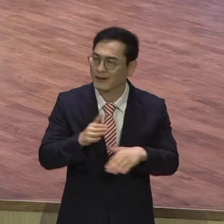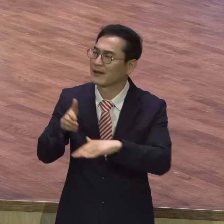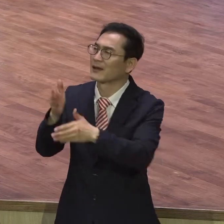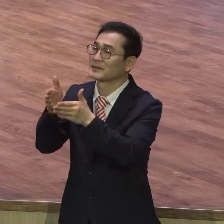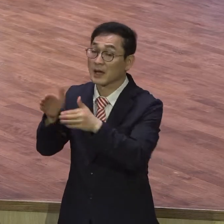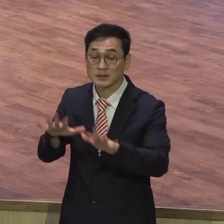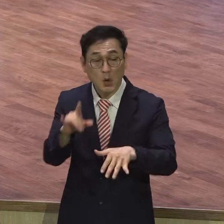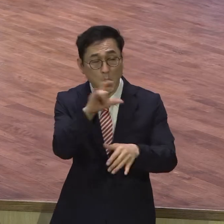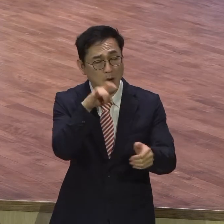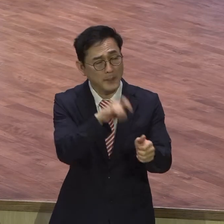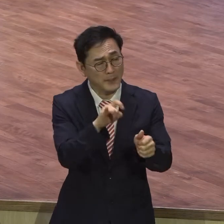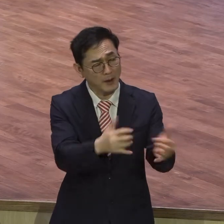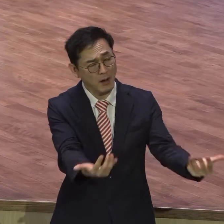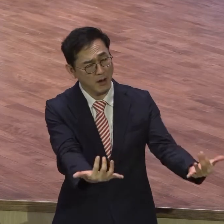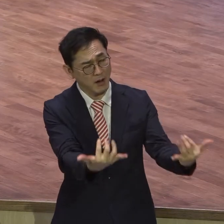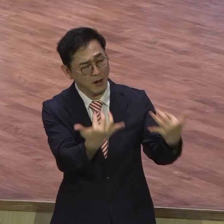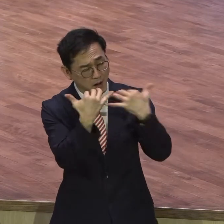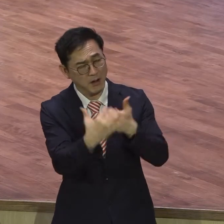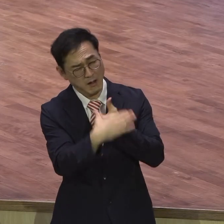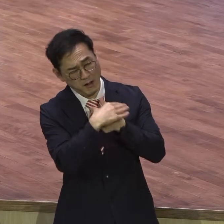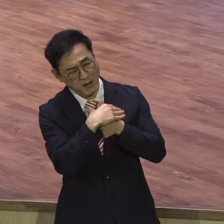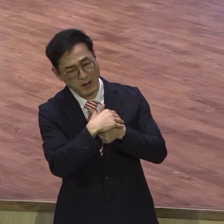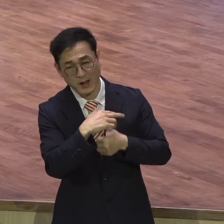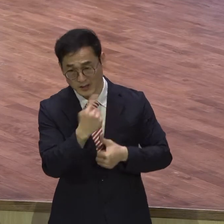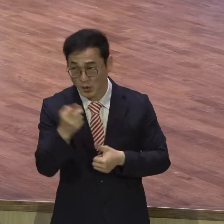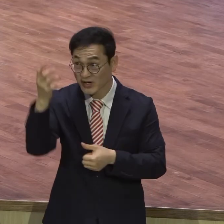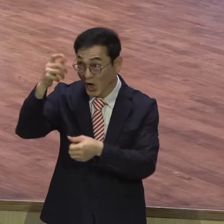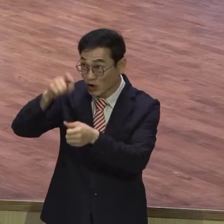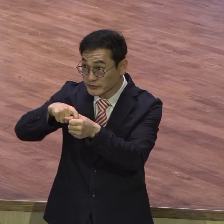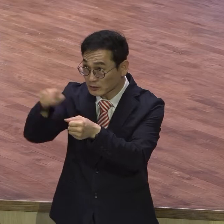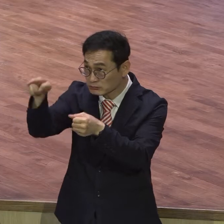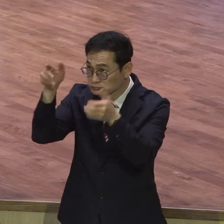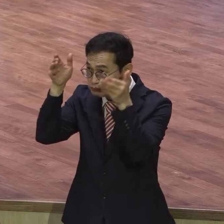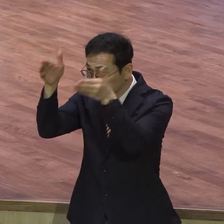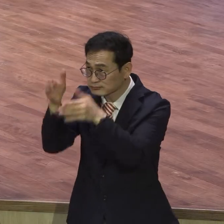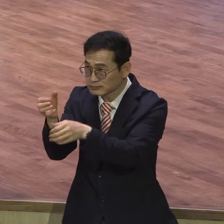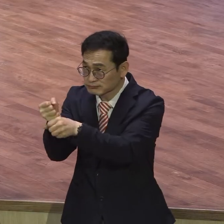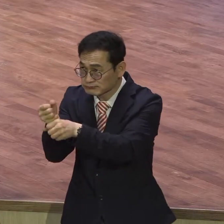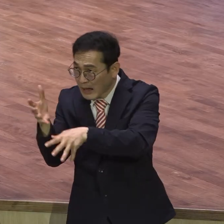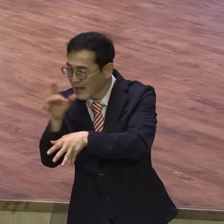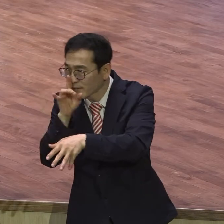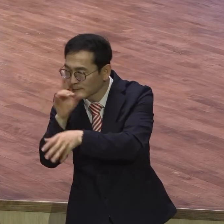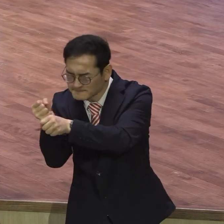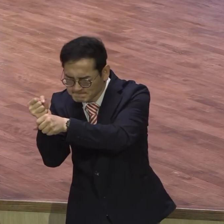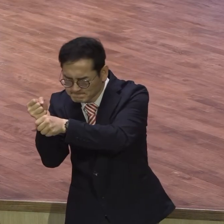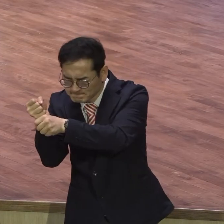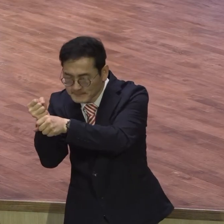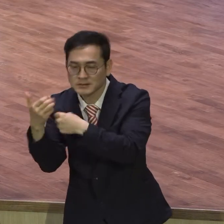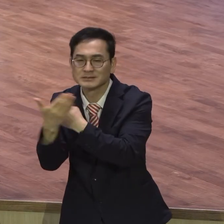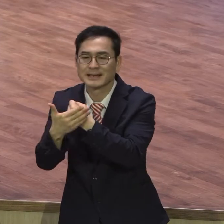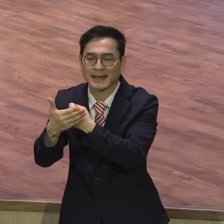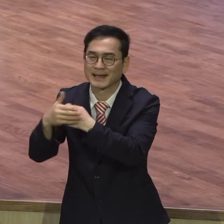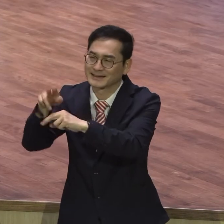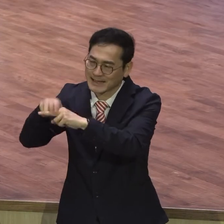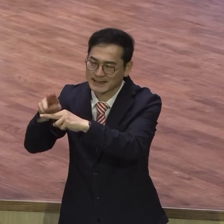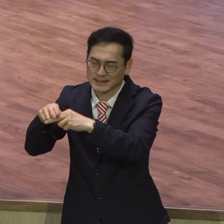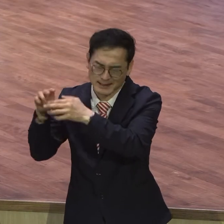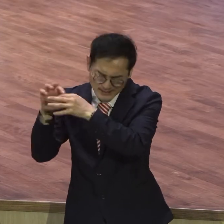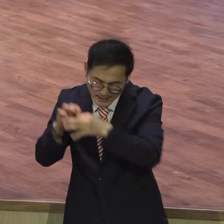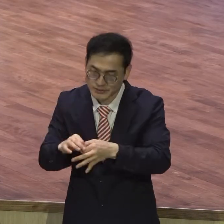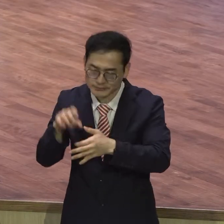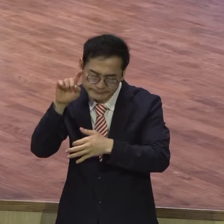같은 광풍이 몰려와도 영적인 흐름을 놓치지 않도록 여러분 은혜 자리에 끊임없이 그렇게